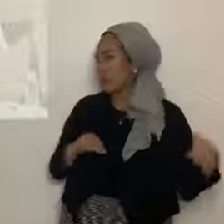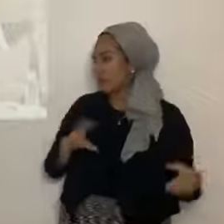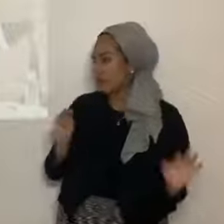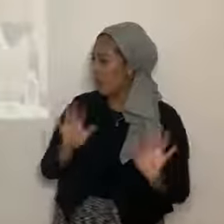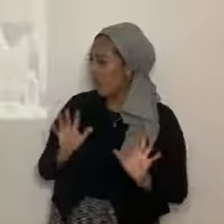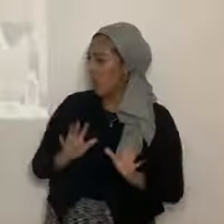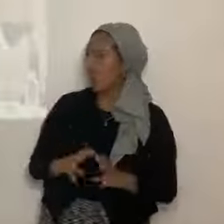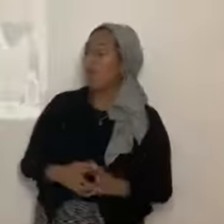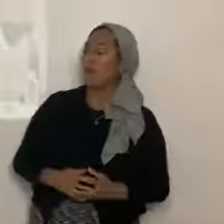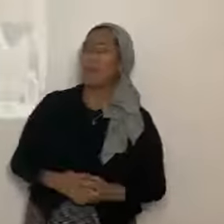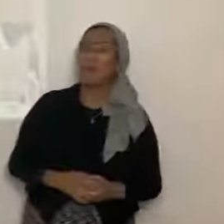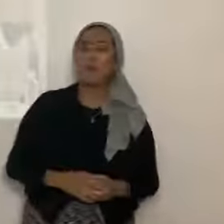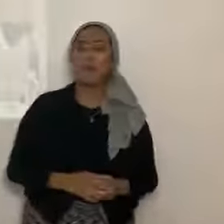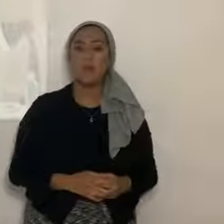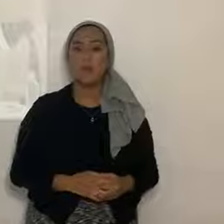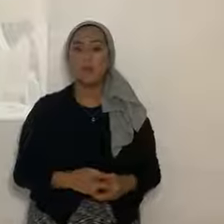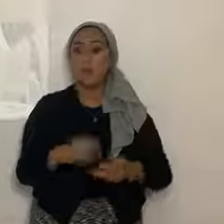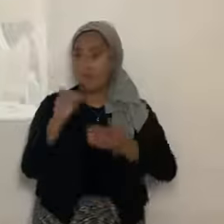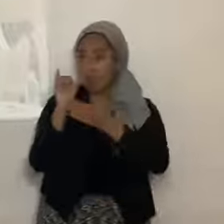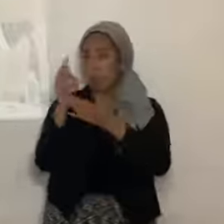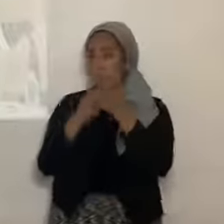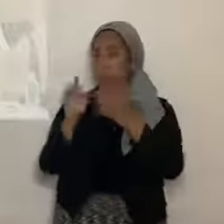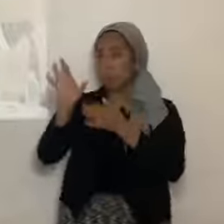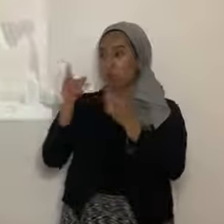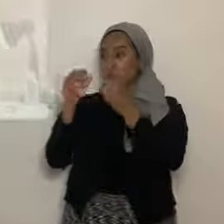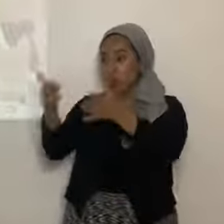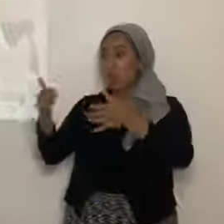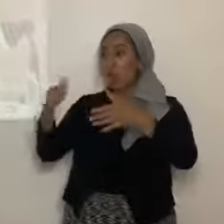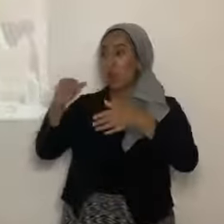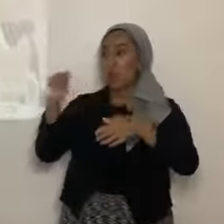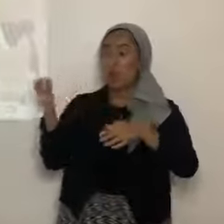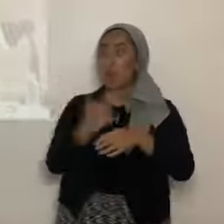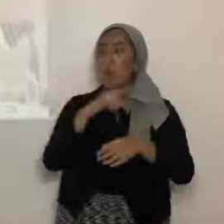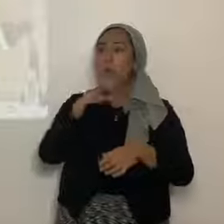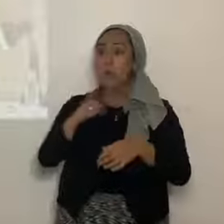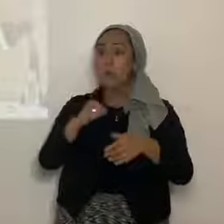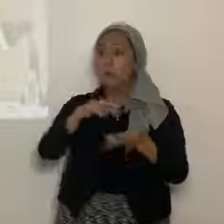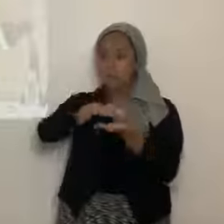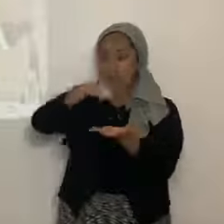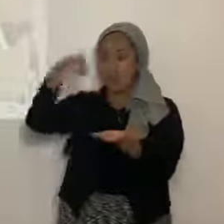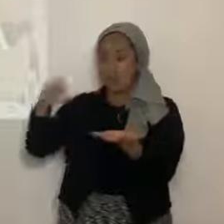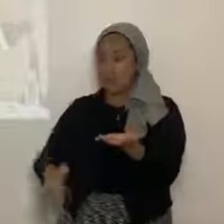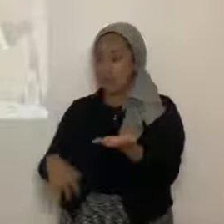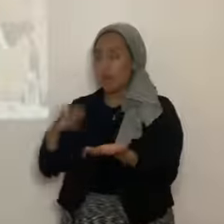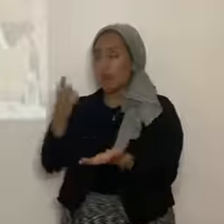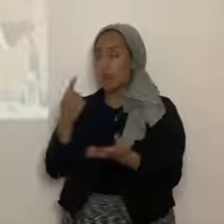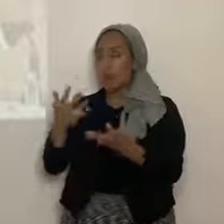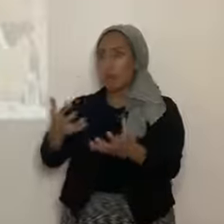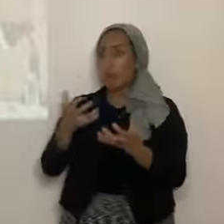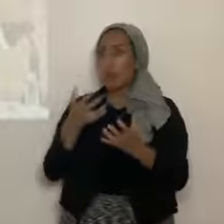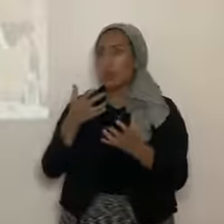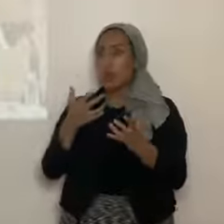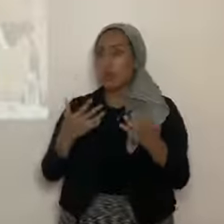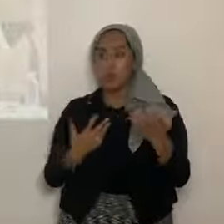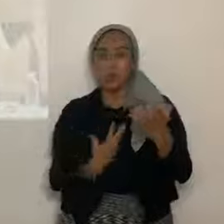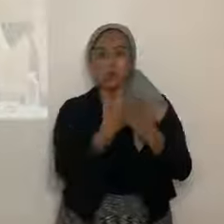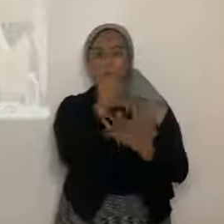Pero eso es lo que tú haces, desechas todo lo anterior y quieres nada más, ahí sí quieres nada más el diezmo, ¿verdad,